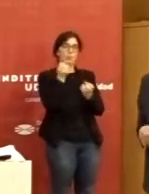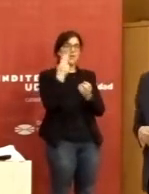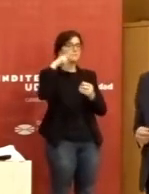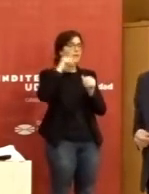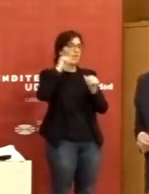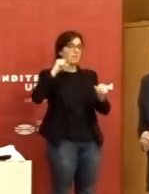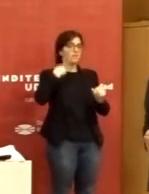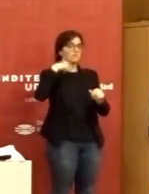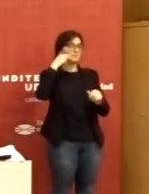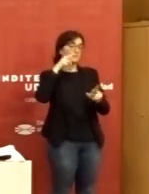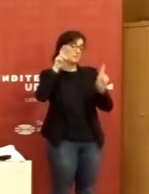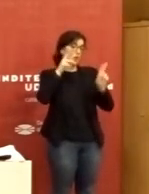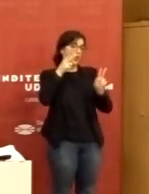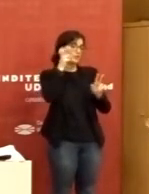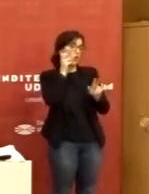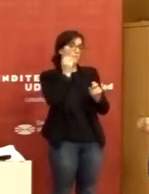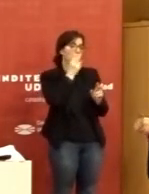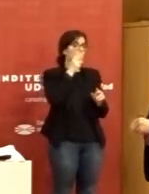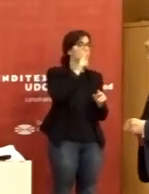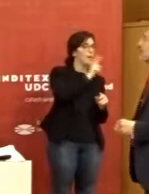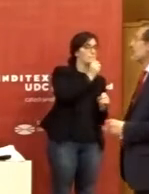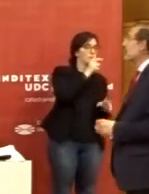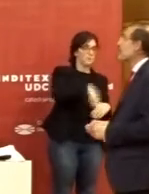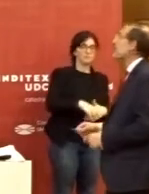Espero que se vea y se oiga bien.